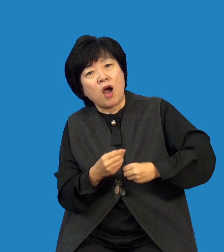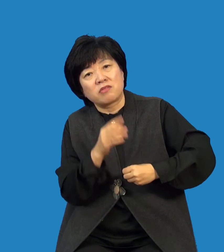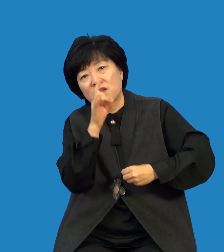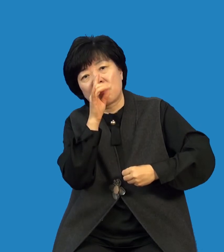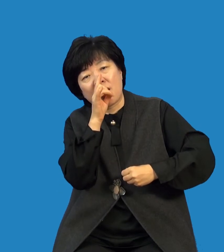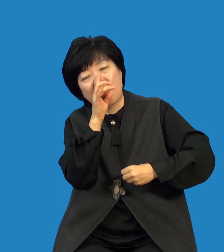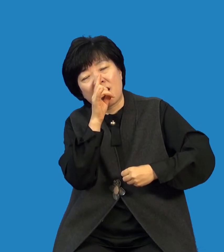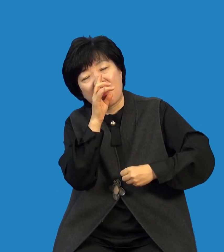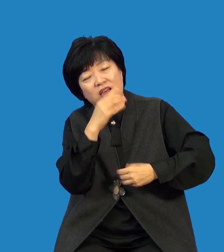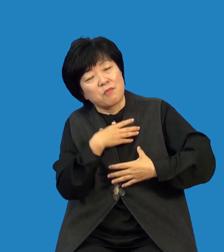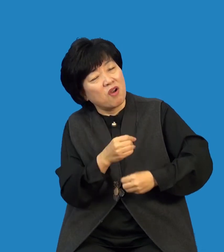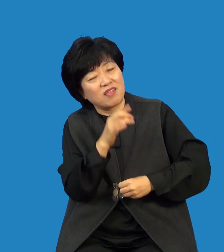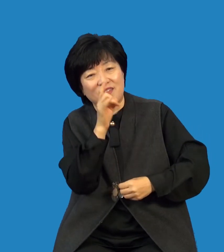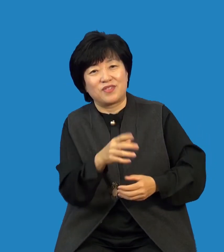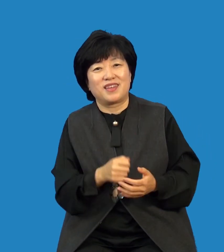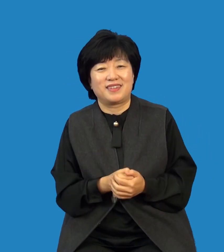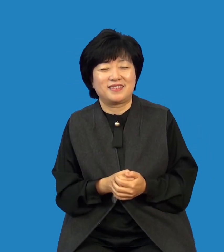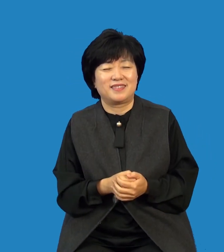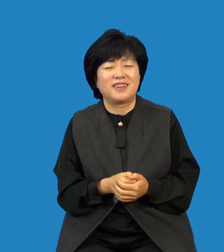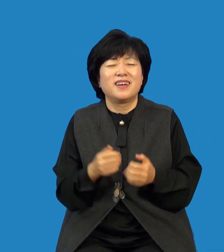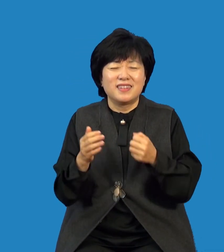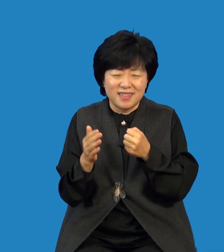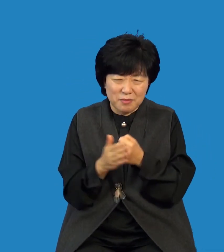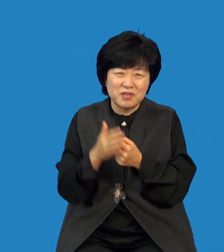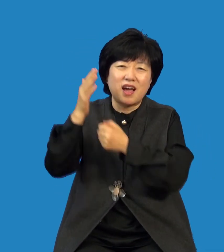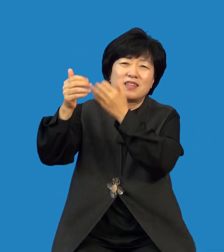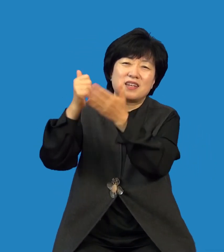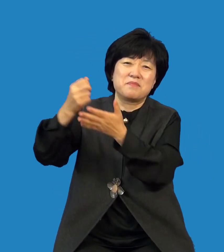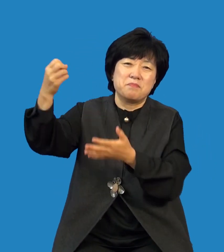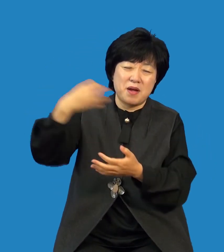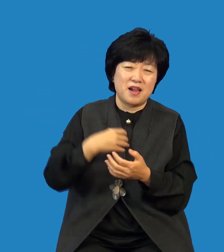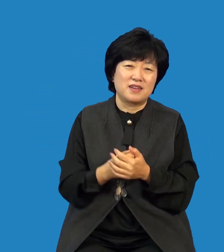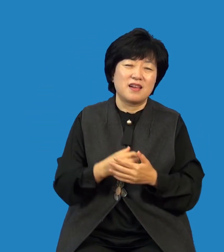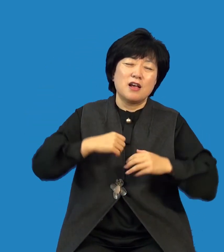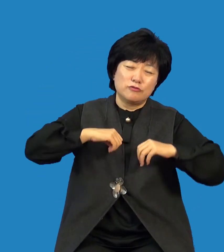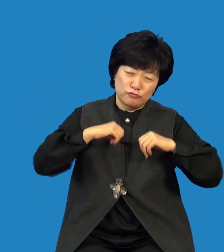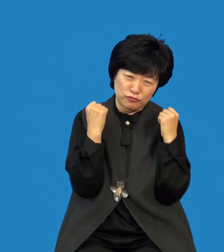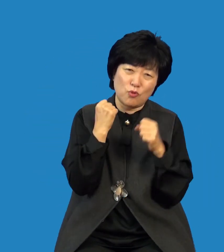순종하라 그러신 거야. 평안을 우리에게 주시는 거예요. 아멘.